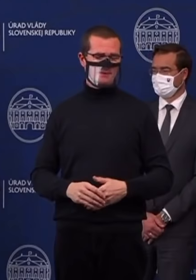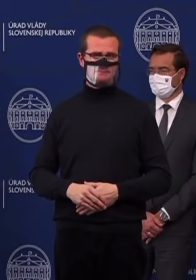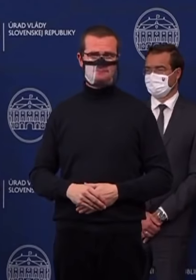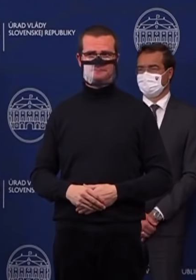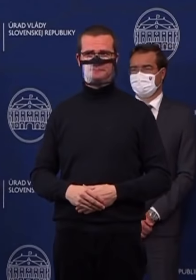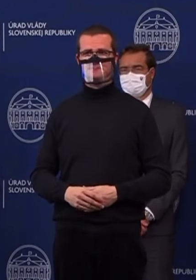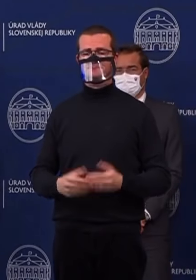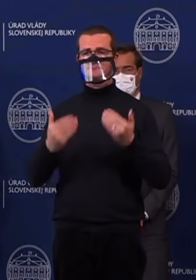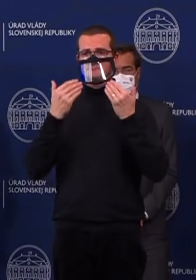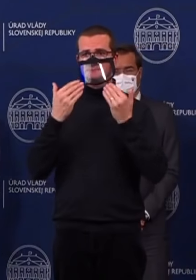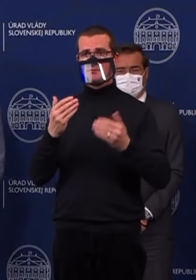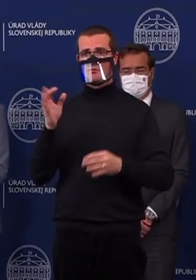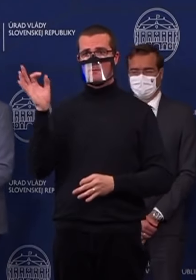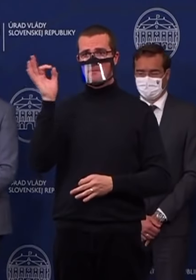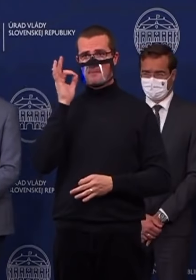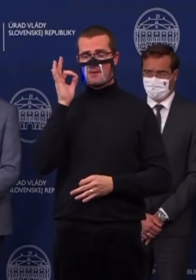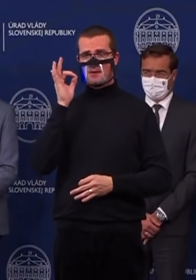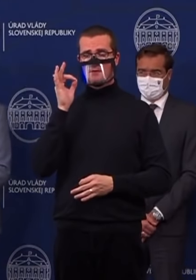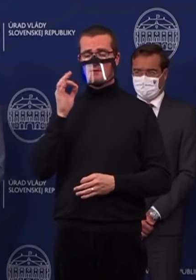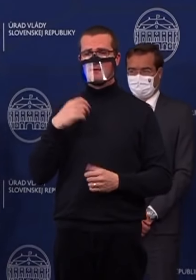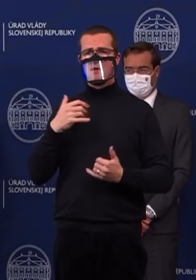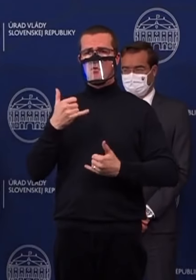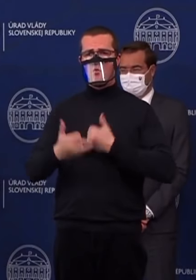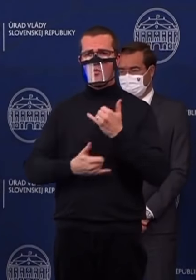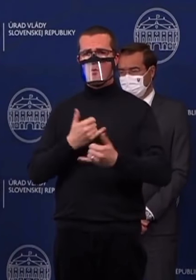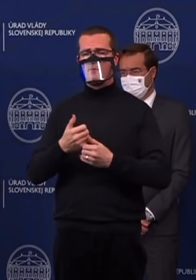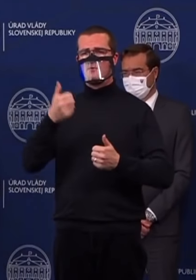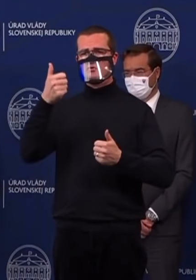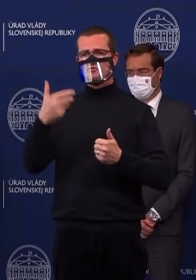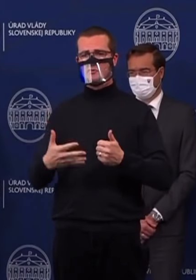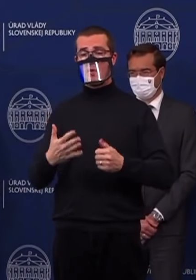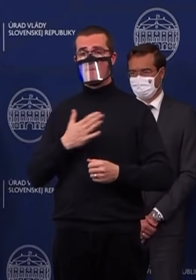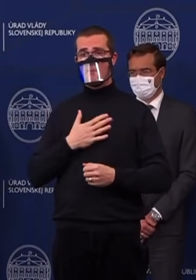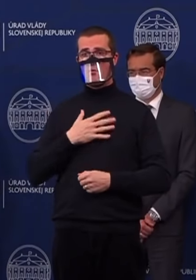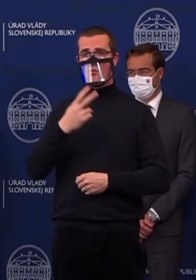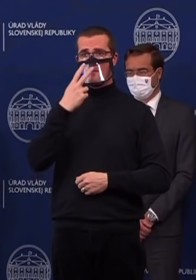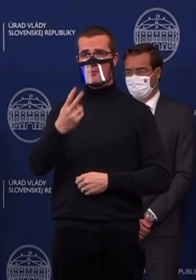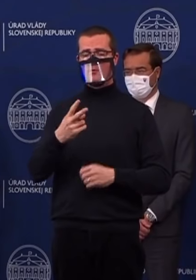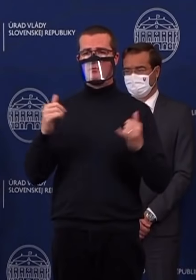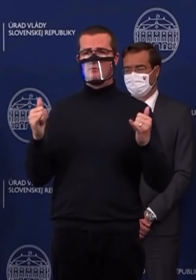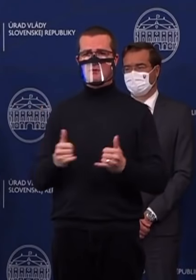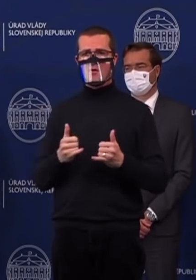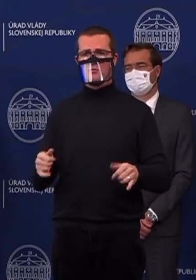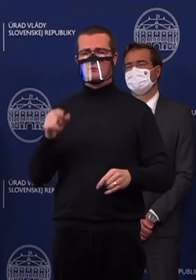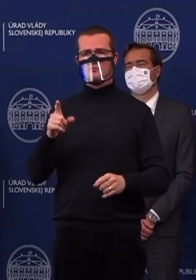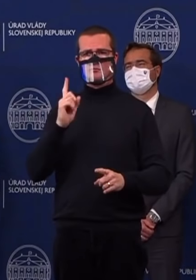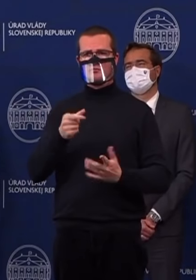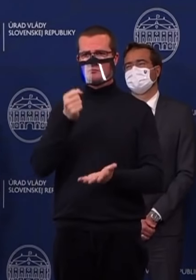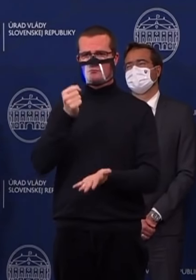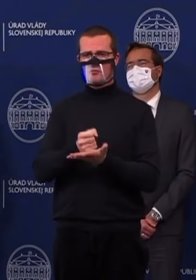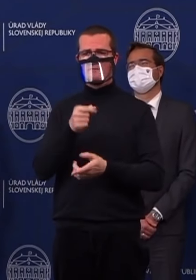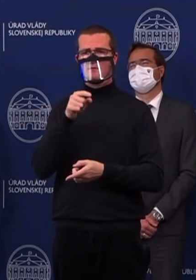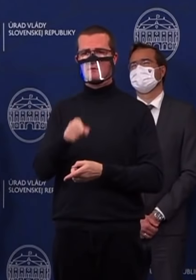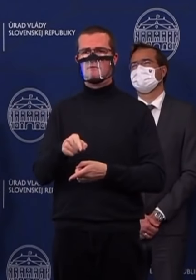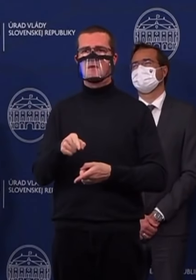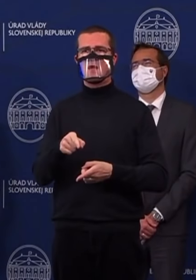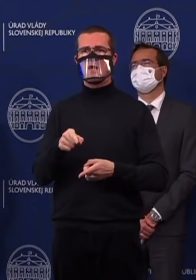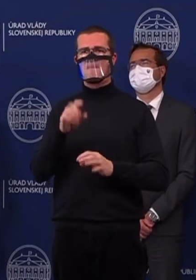Ďakujem pekne, dámy a páni. Nebudem opakovať čísla. Z môjho pohľadu naozaj musím potvrdiť, že tá